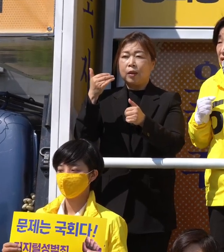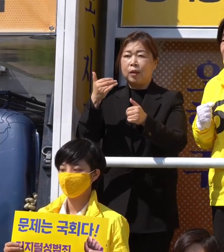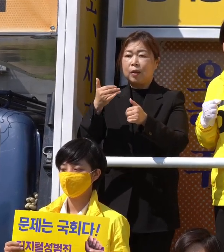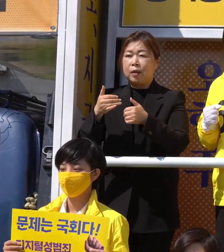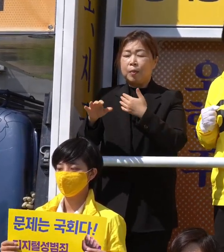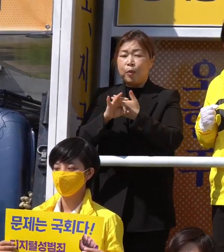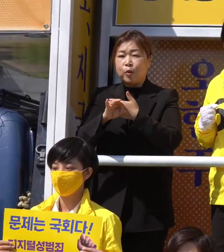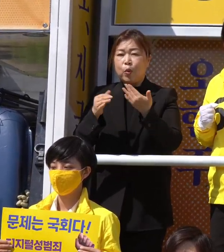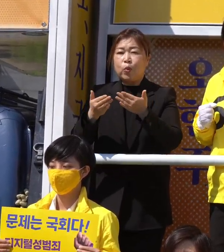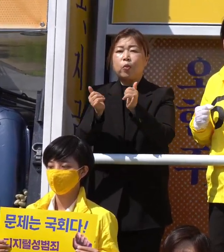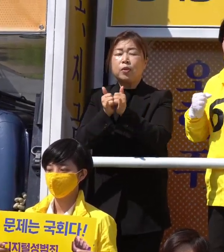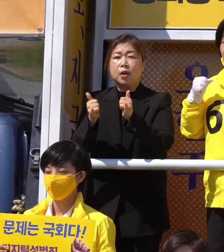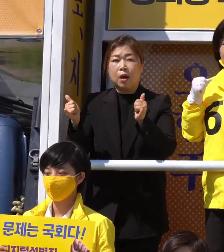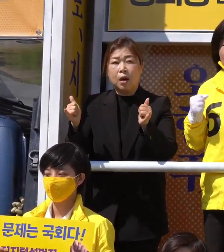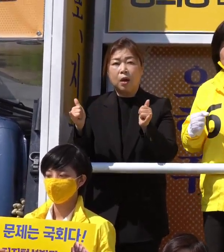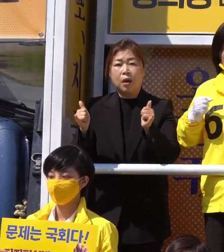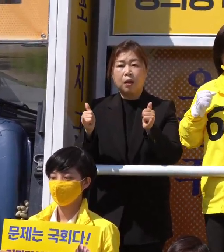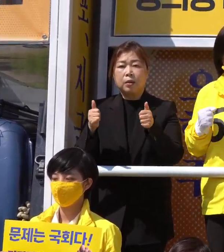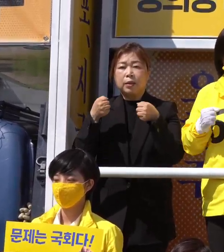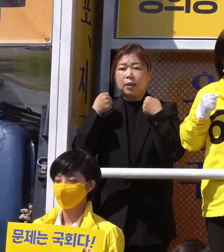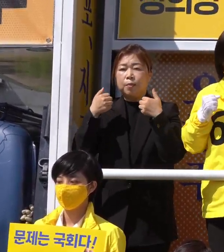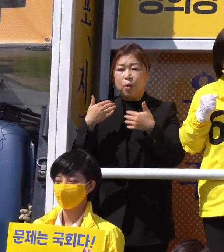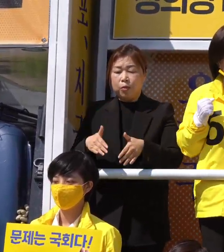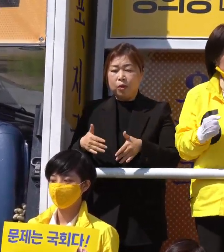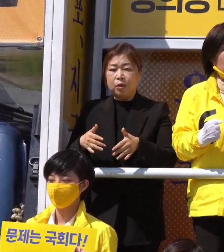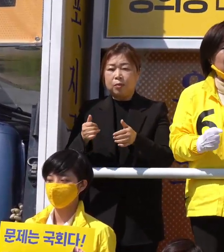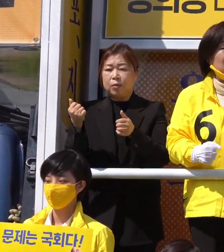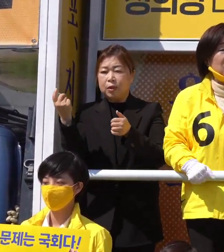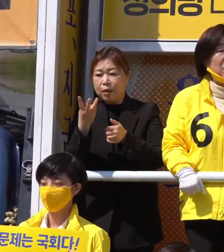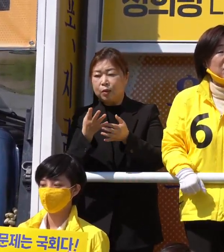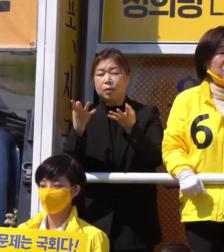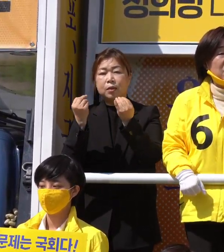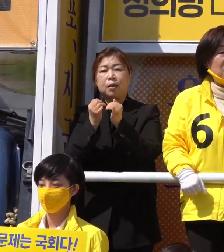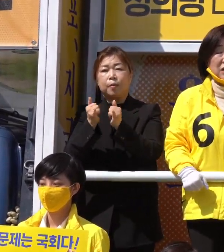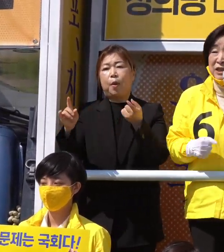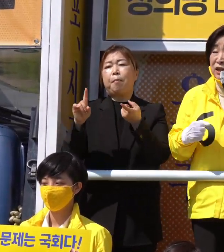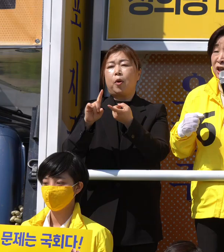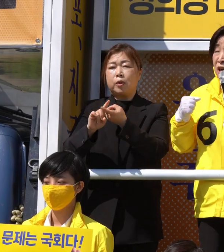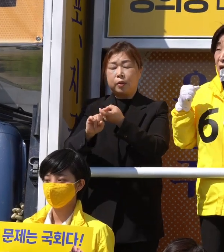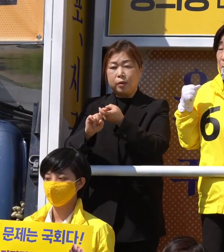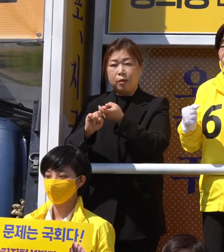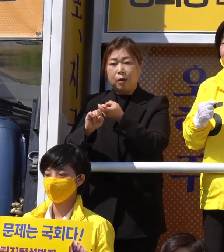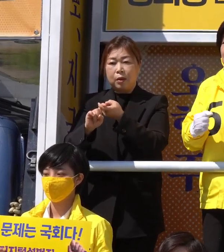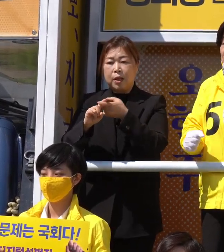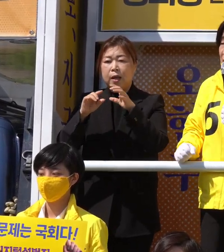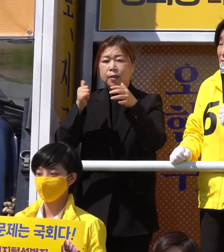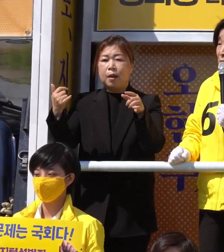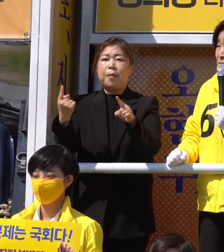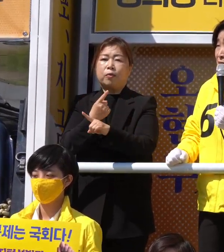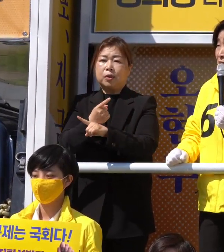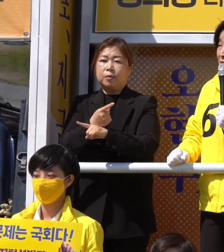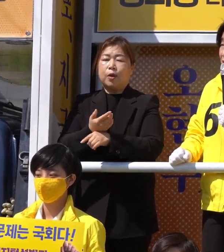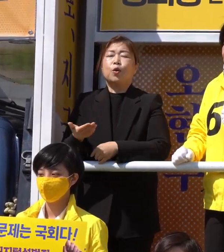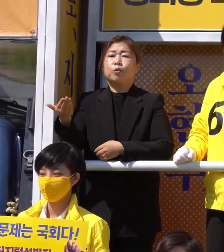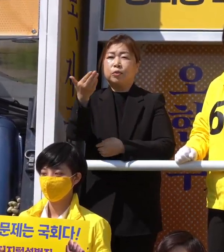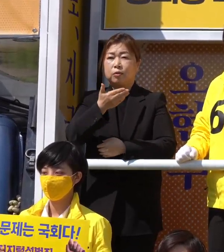비정규직 노동자와 힘없는 다수 시민의 편에 서서 세상을 바꾸겠습니다,